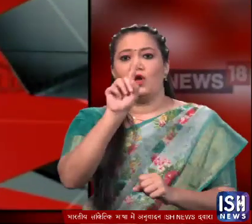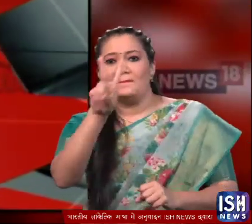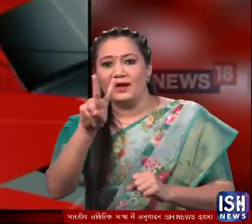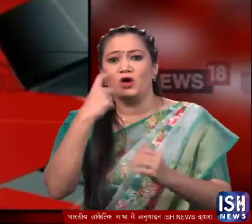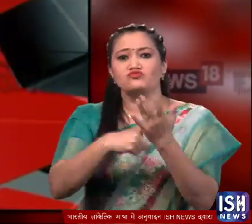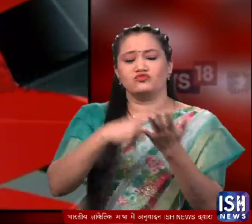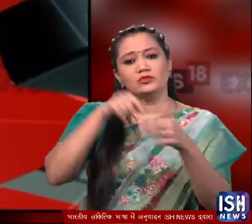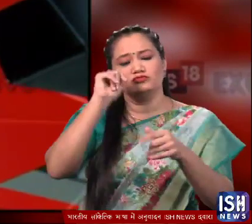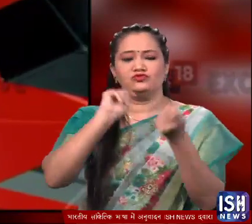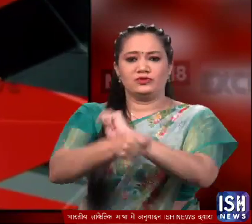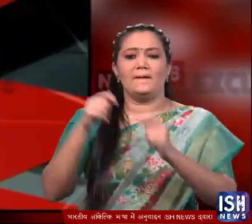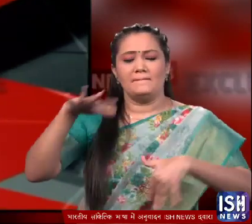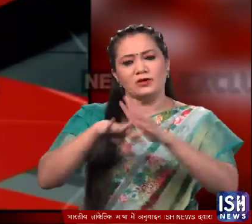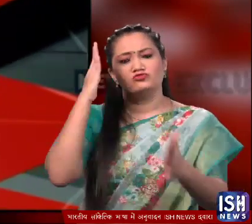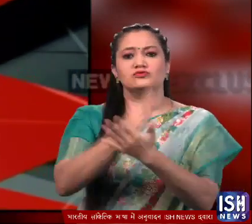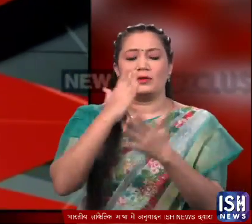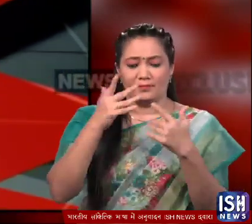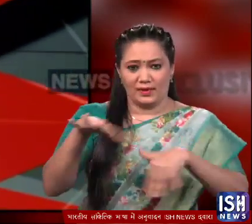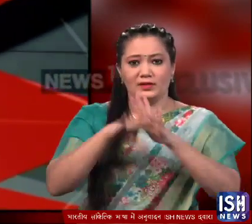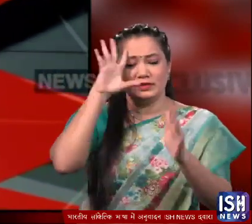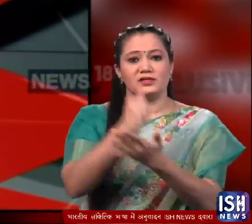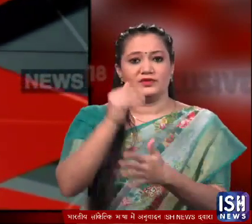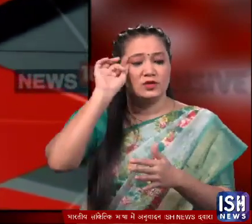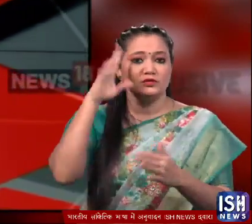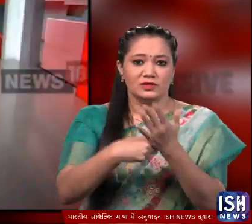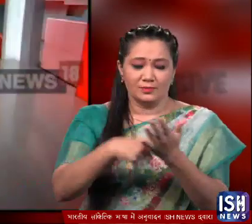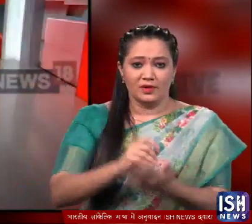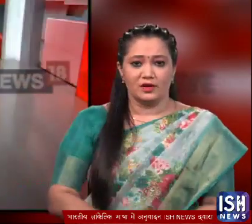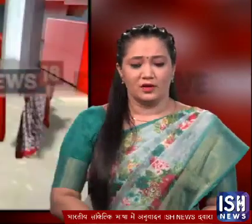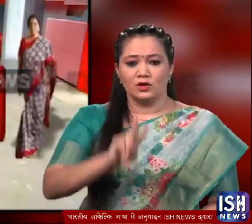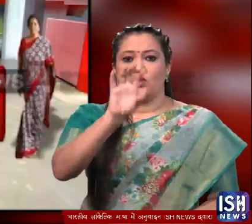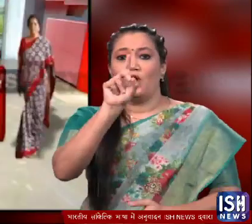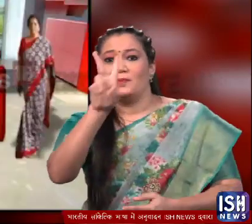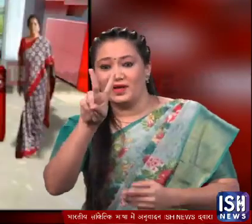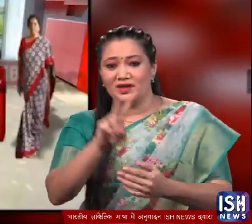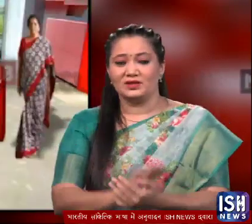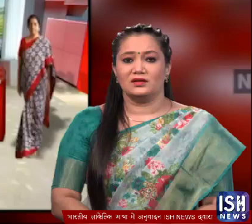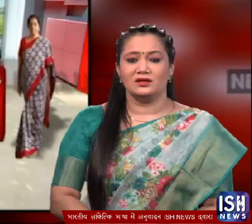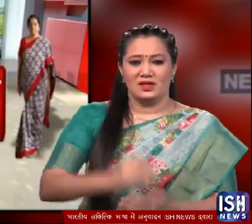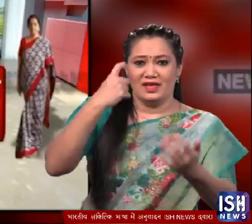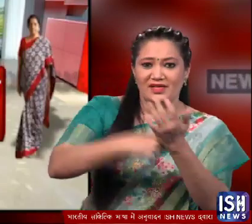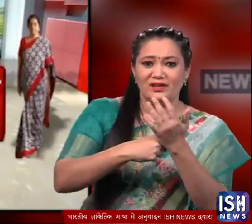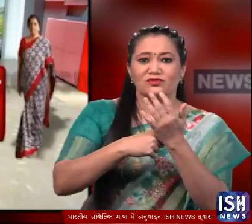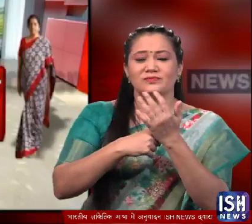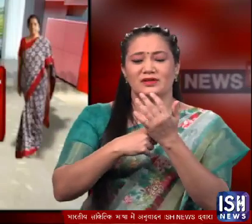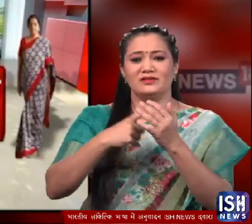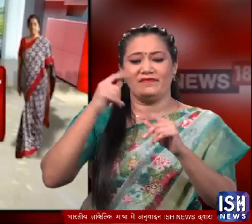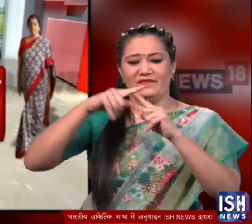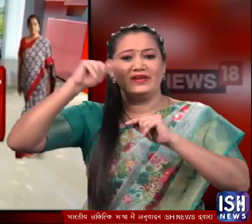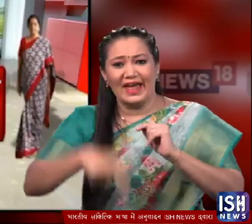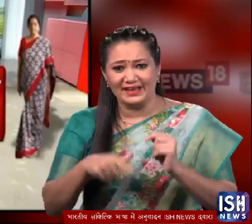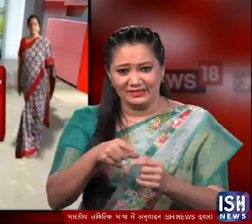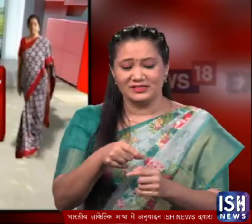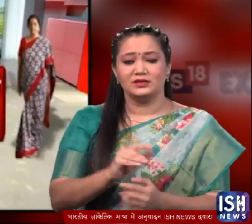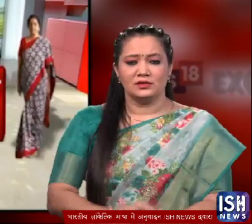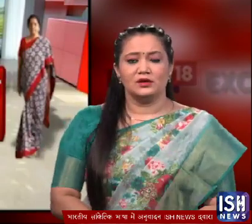के कानून को खत्म करने का फैसला लिया। न्यूज़ 18 की विक्रांत यादव की रिपोर्ट है कि 2012 में बने रेट्रोस्पेक्टिव टैक्स को खत्म